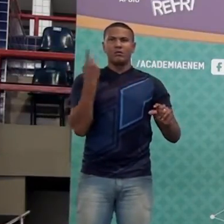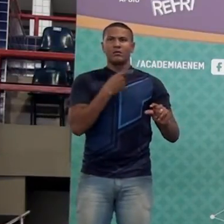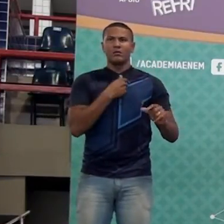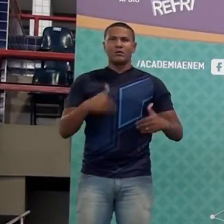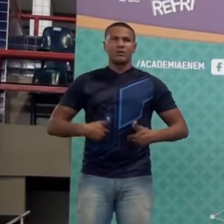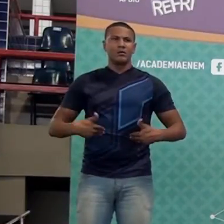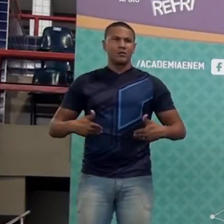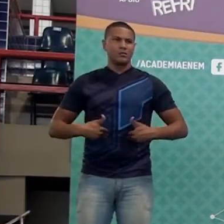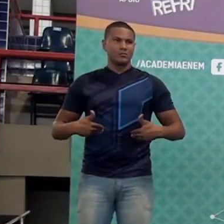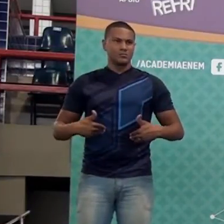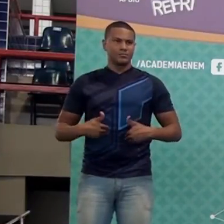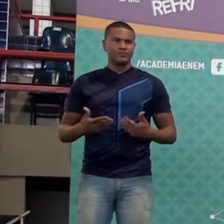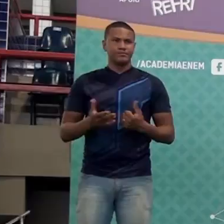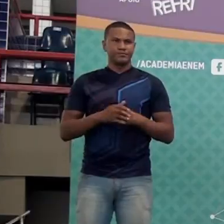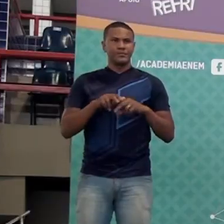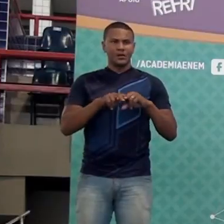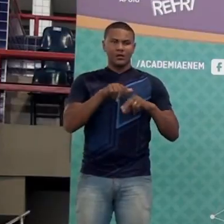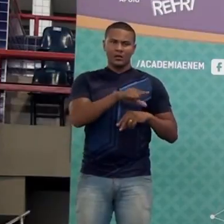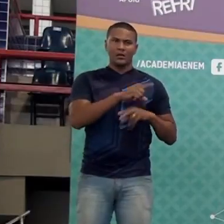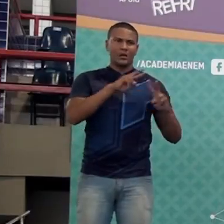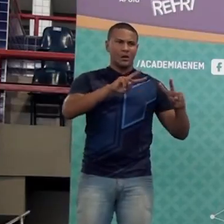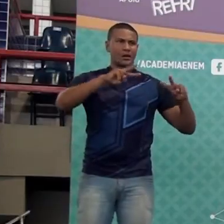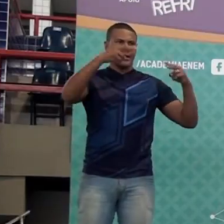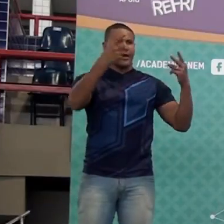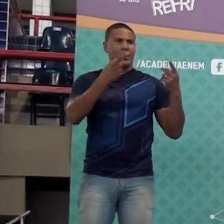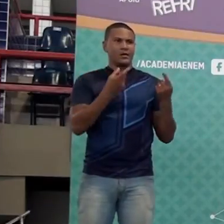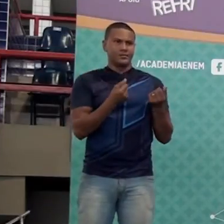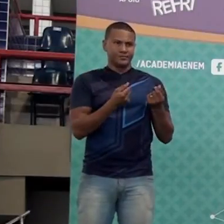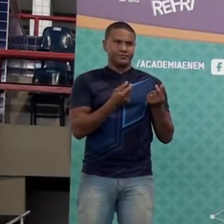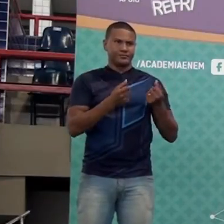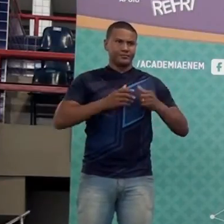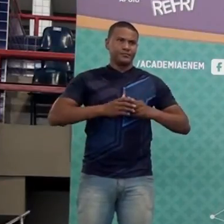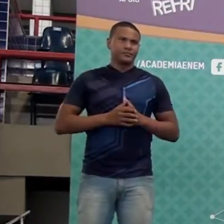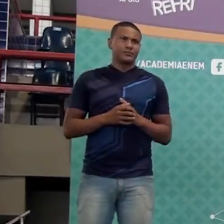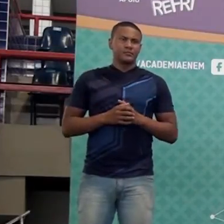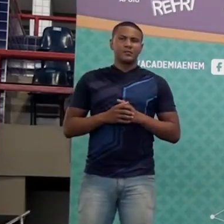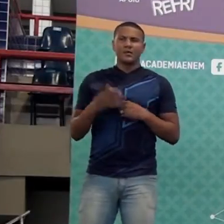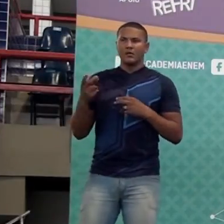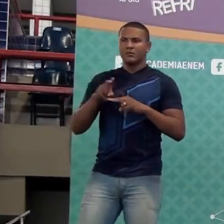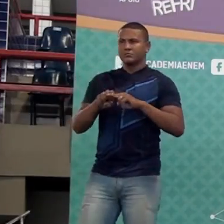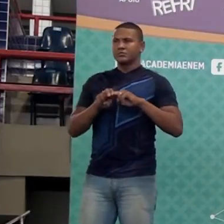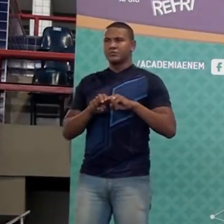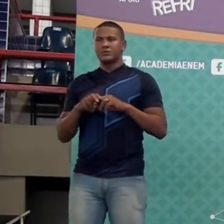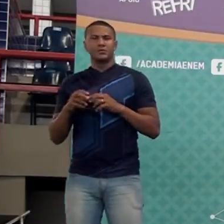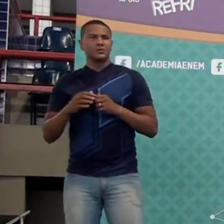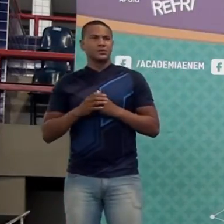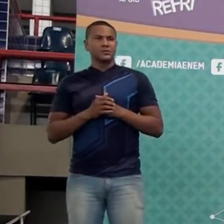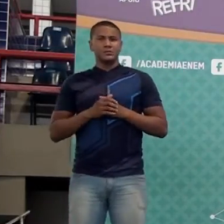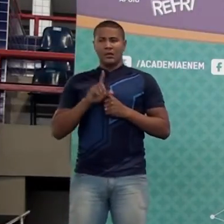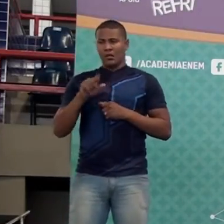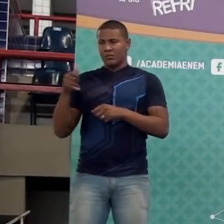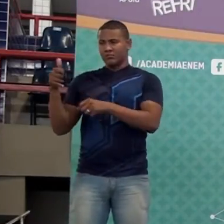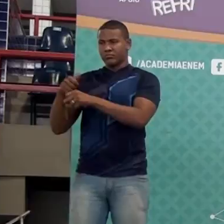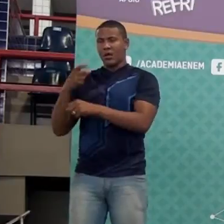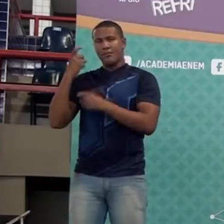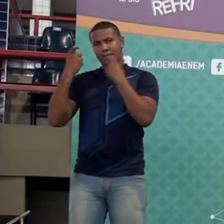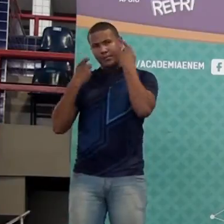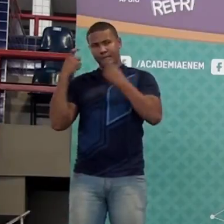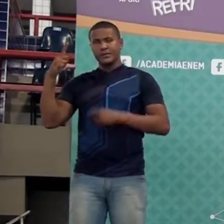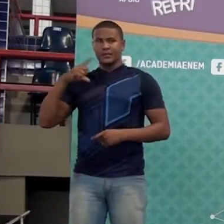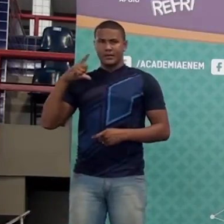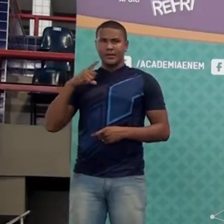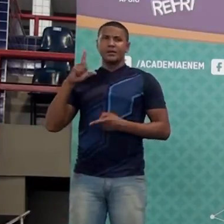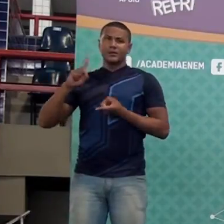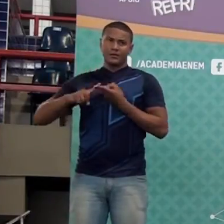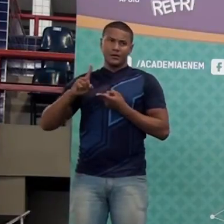cada vez mais caros, tá? Então, com relação ao etanol, há essa preocupação e essa preocupação também vai